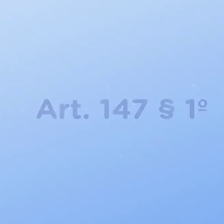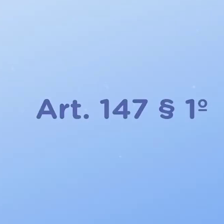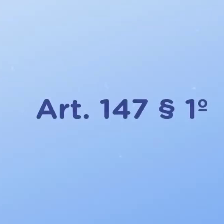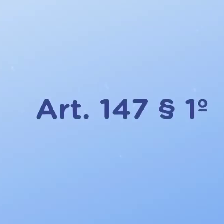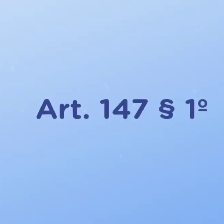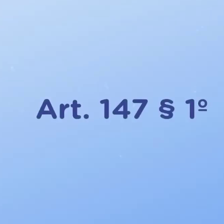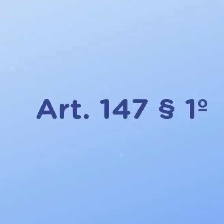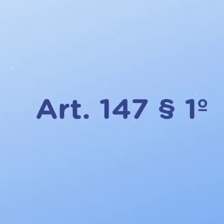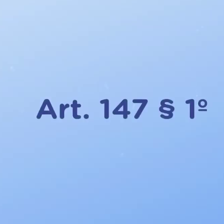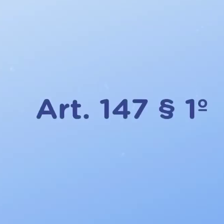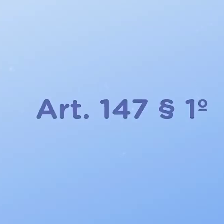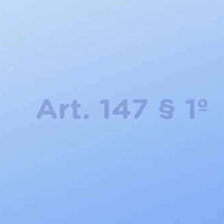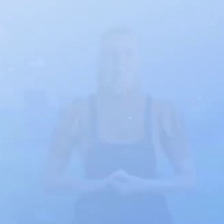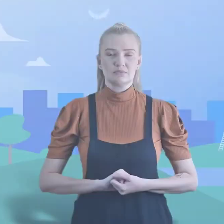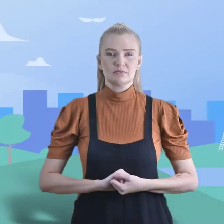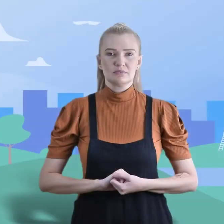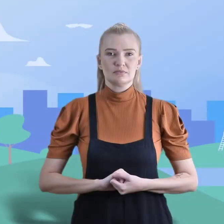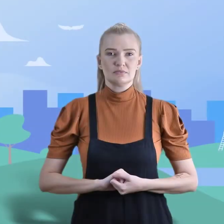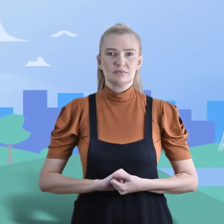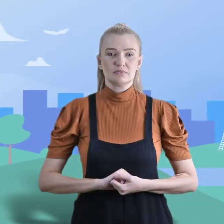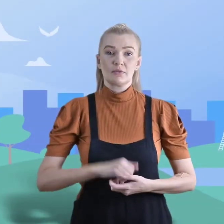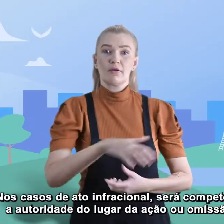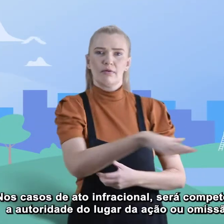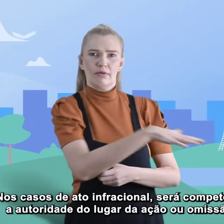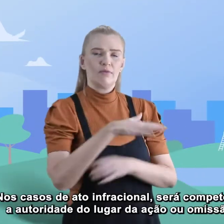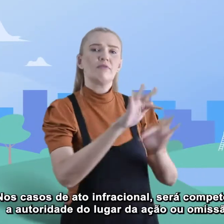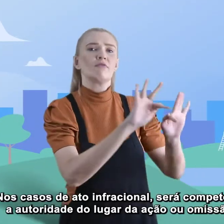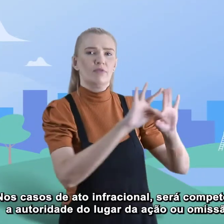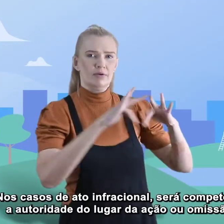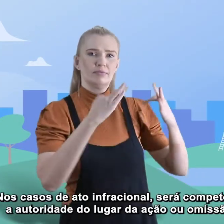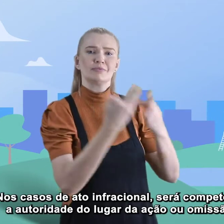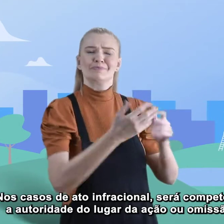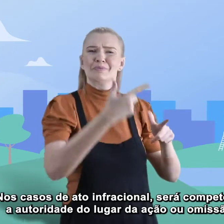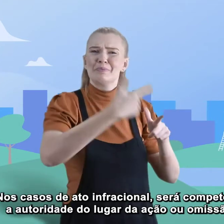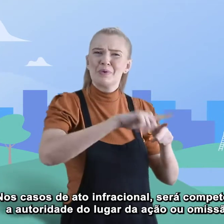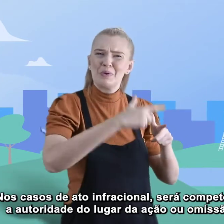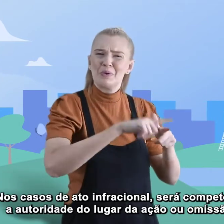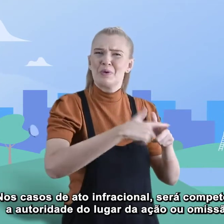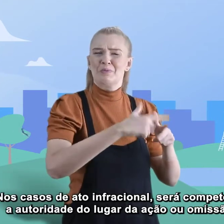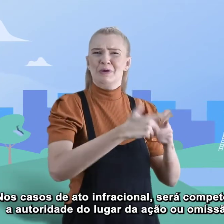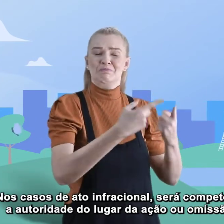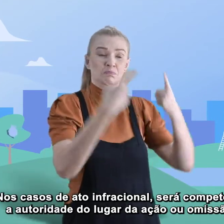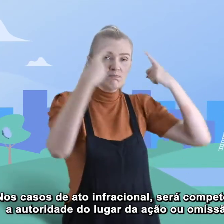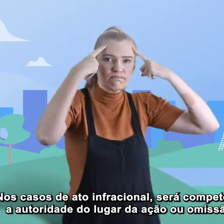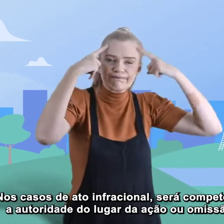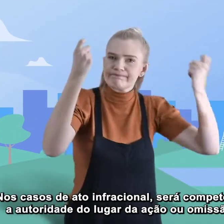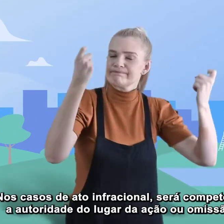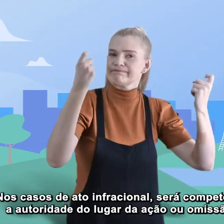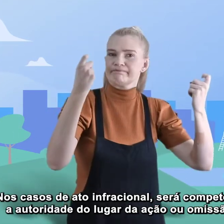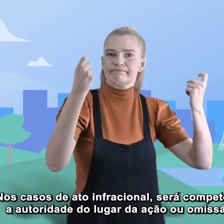Artigo 147, parágrafo 1º. Nos casos de ato infracional, será competente